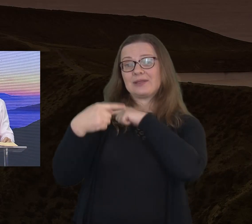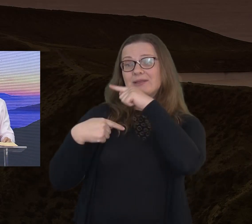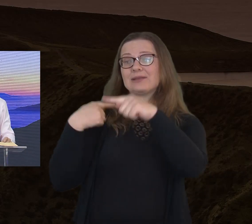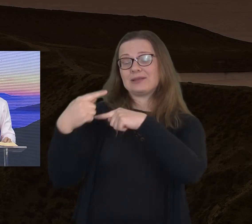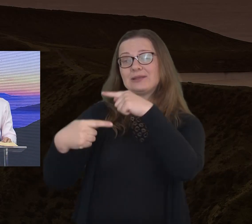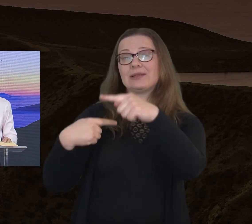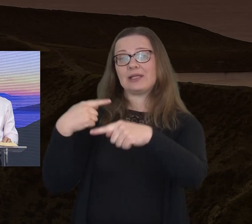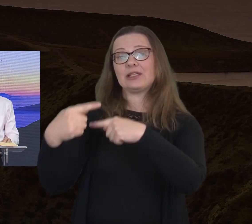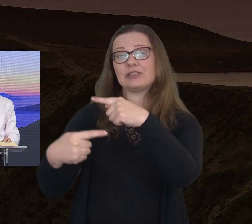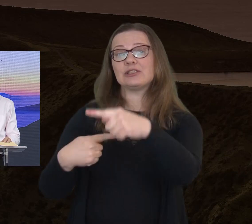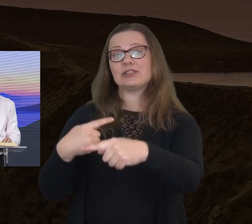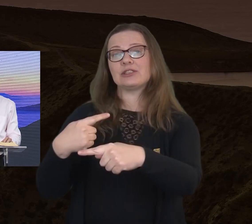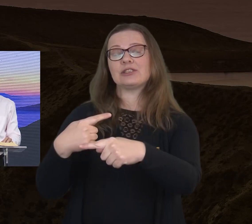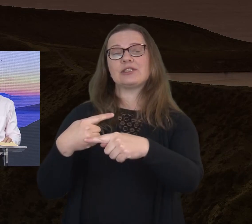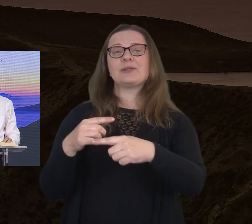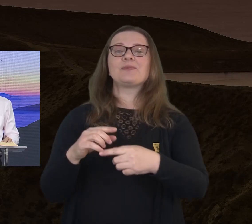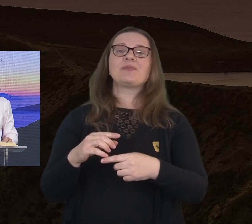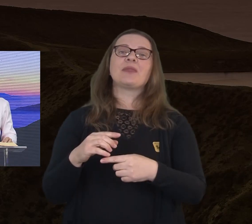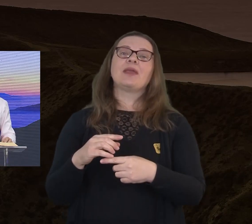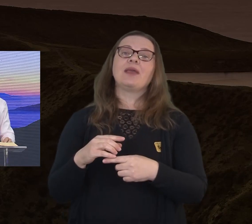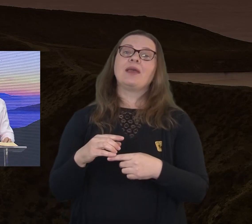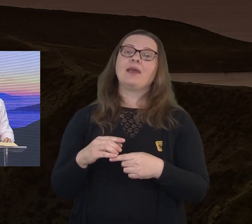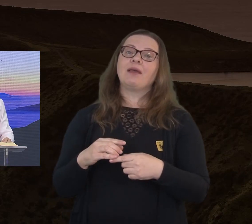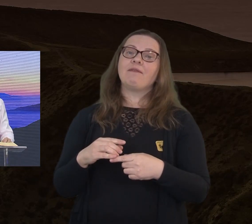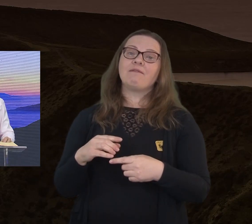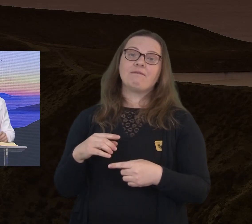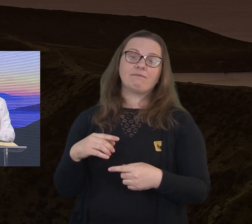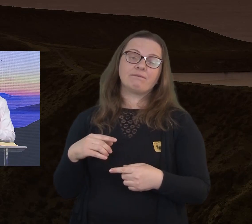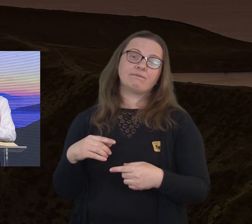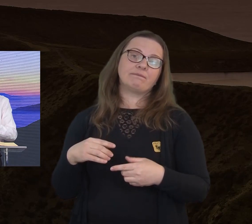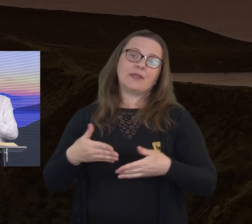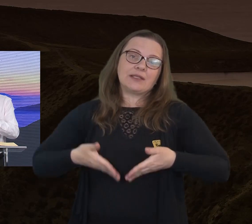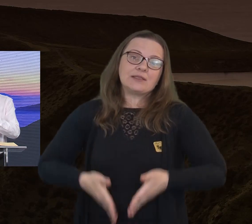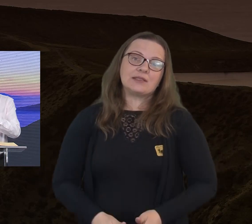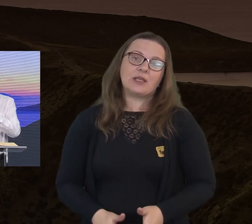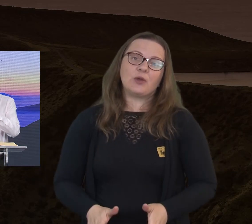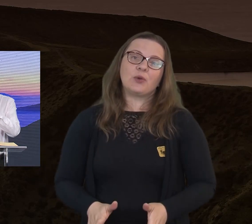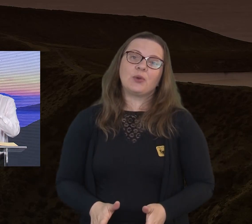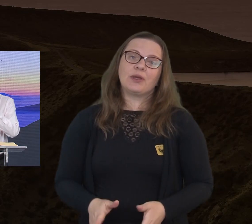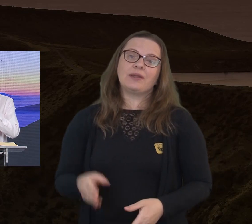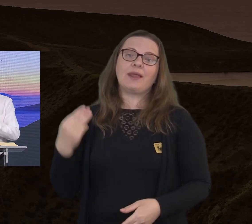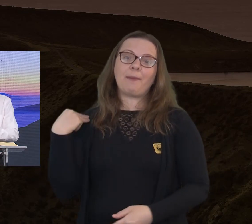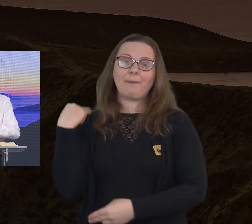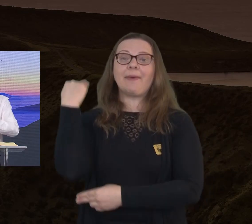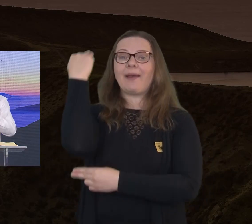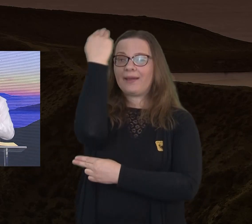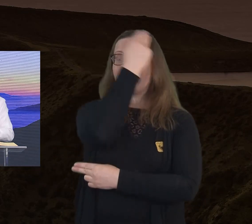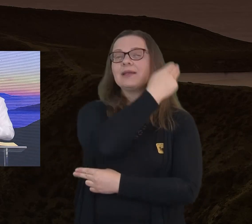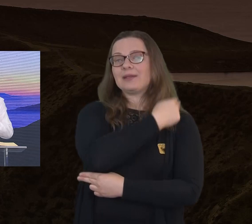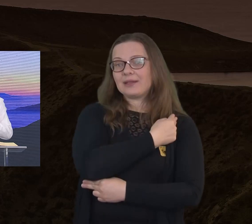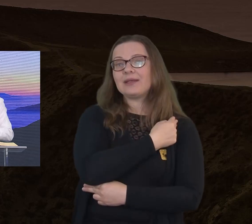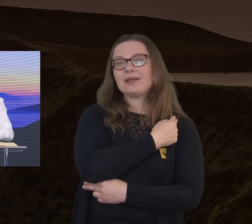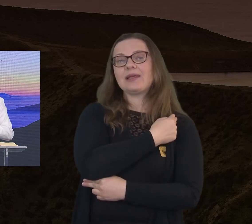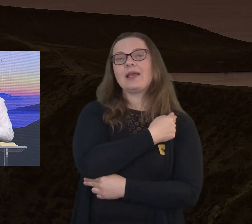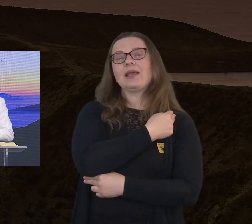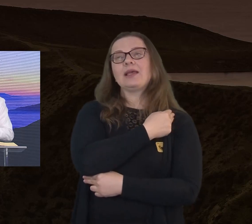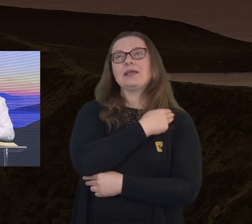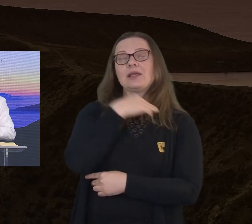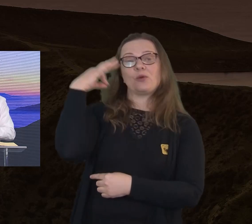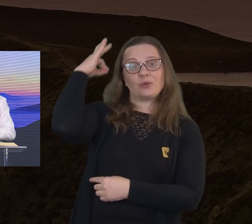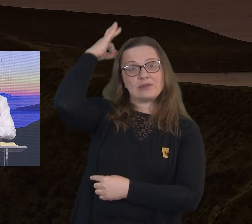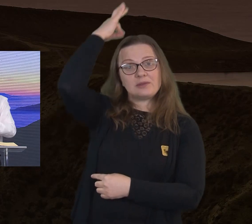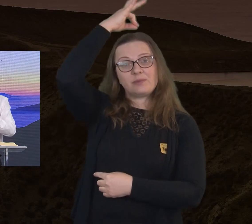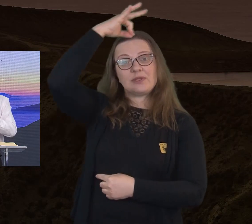da mulher veio da Virgem Maria, que foi concebida pelo Espírito